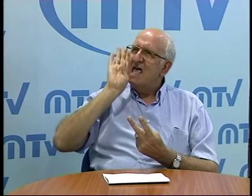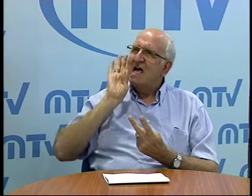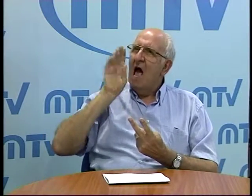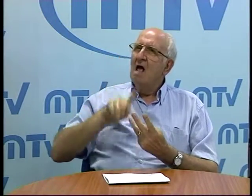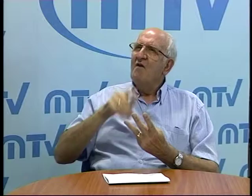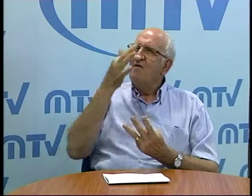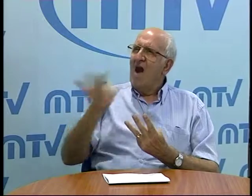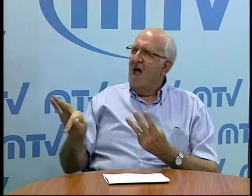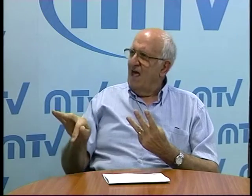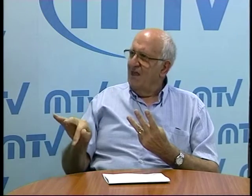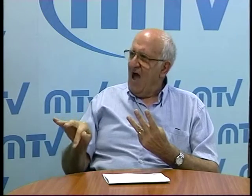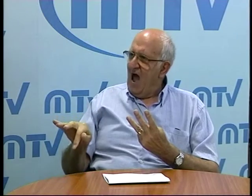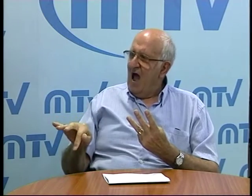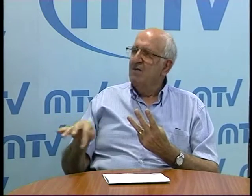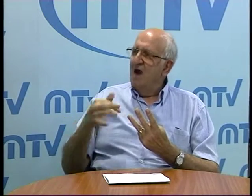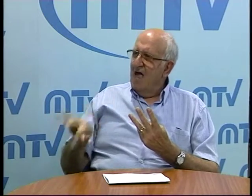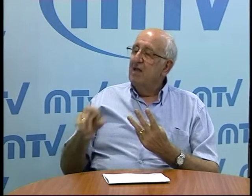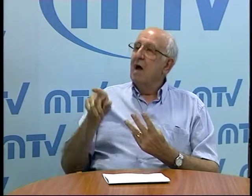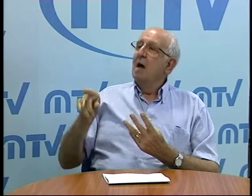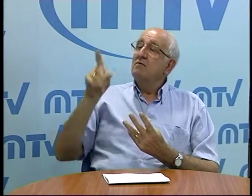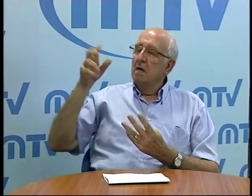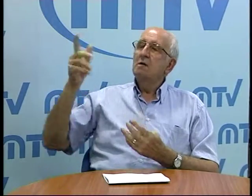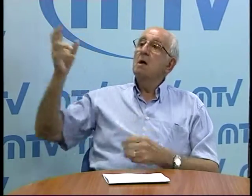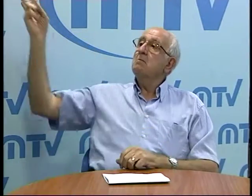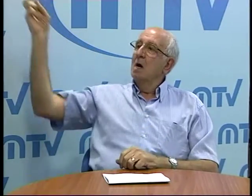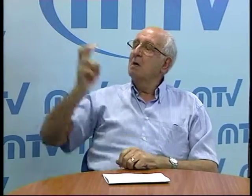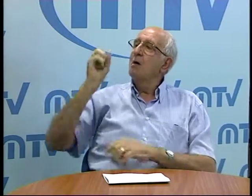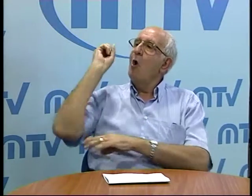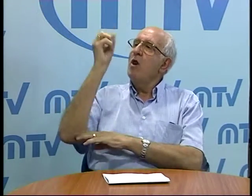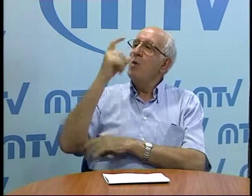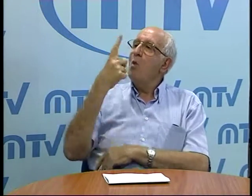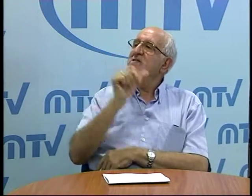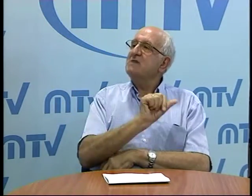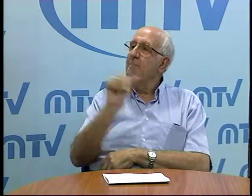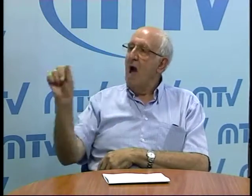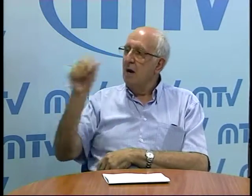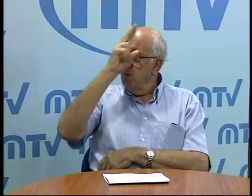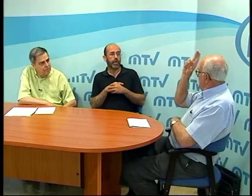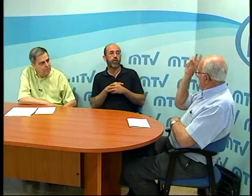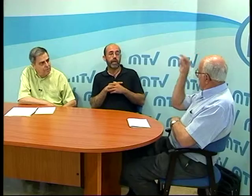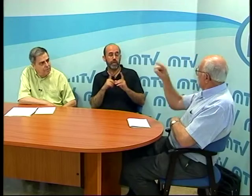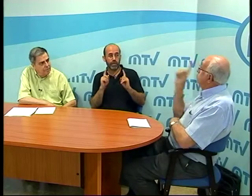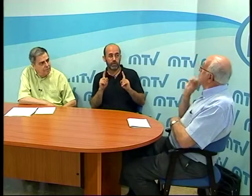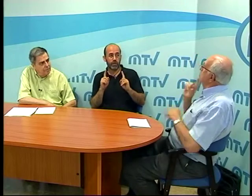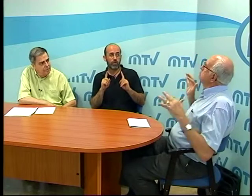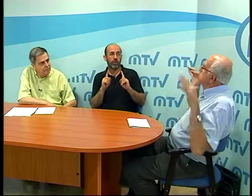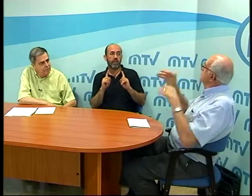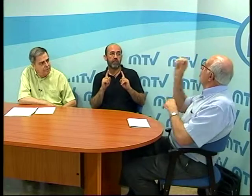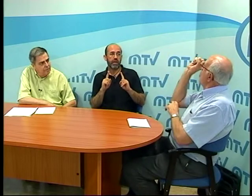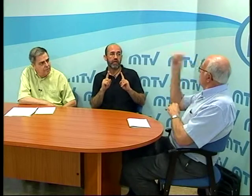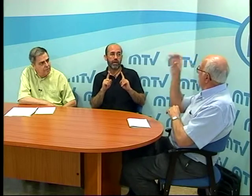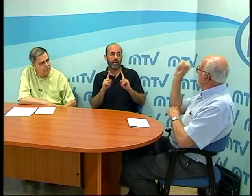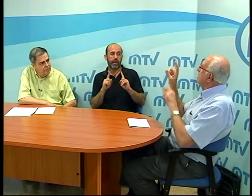alemán, un belga y un francés, fueron los que vinieron aquí a España y estuvieron dando